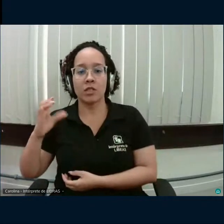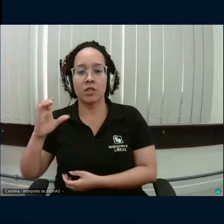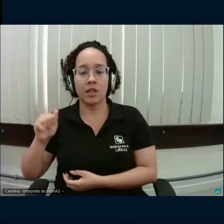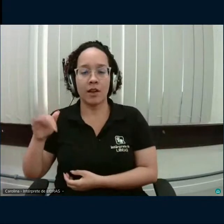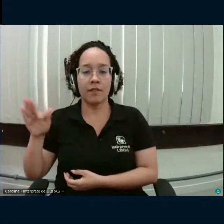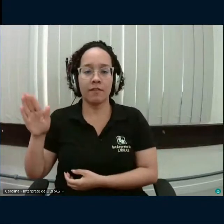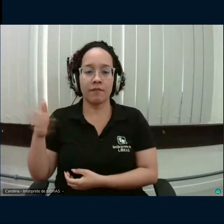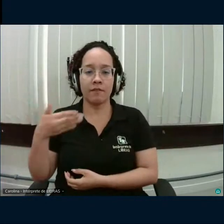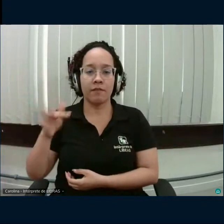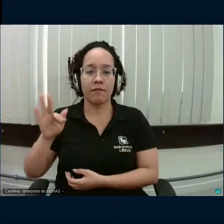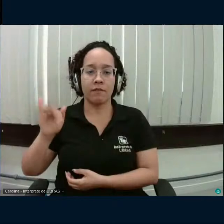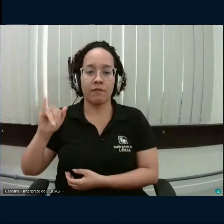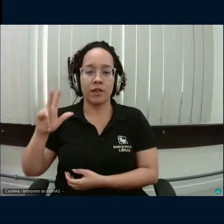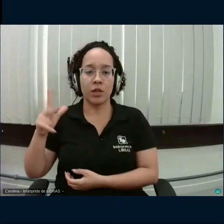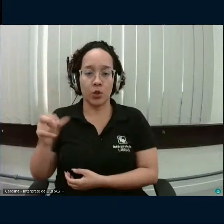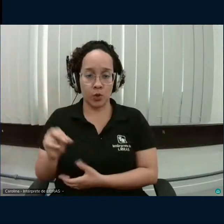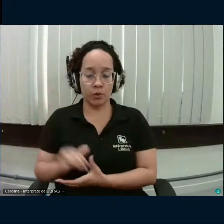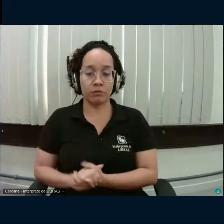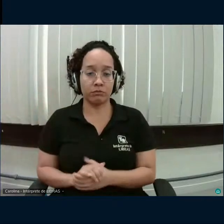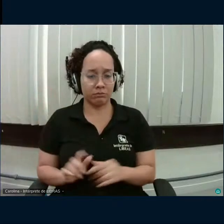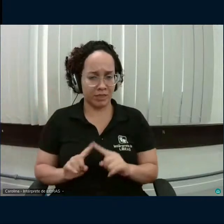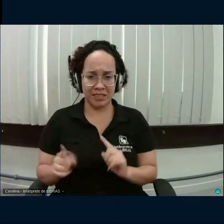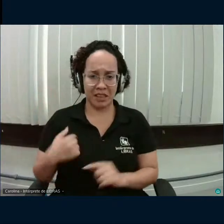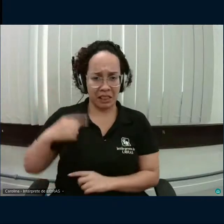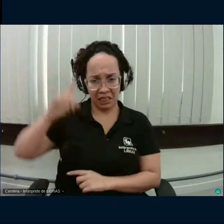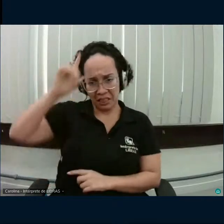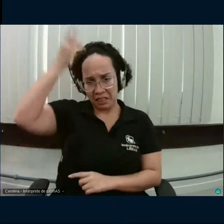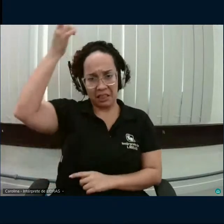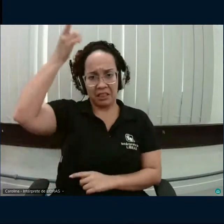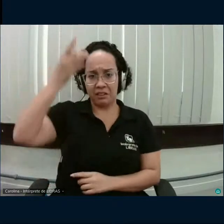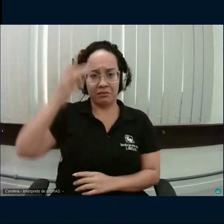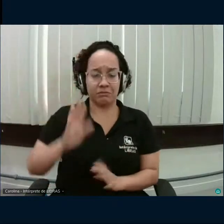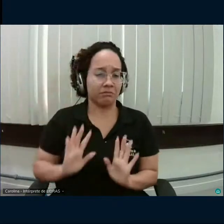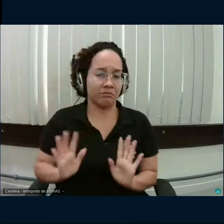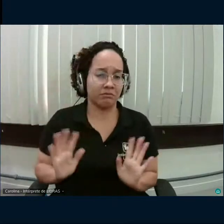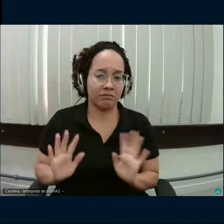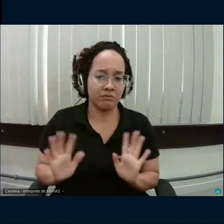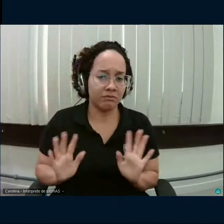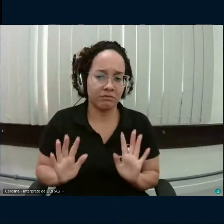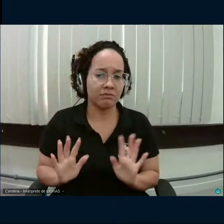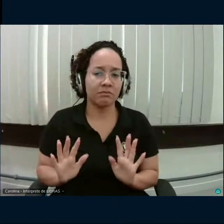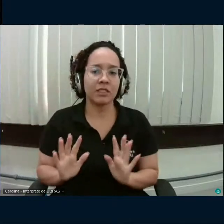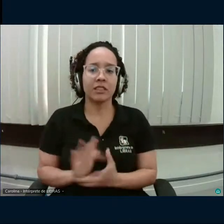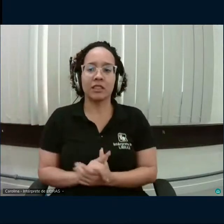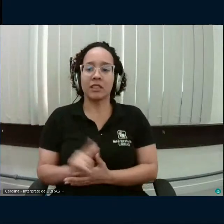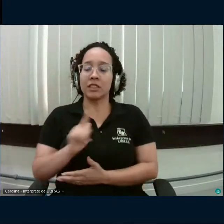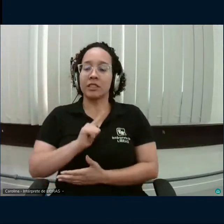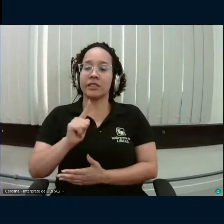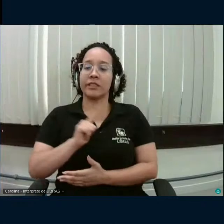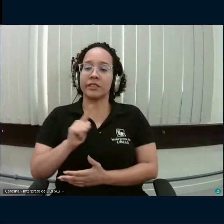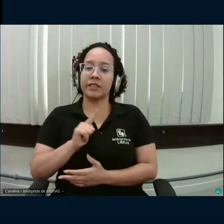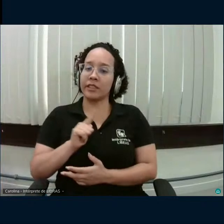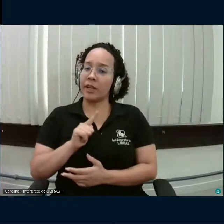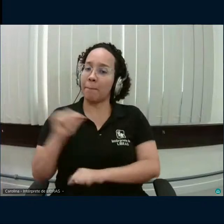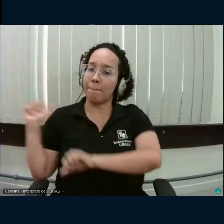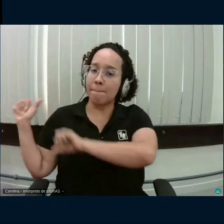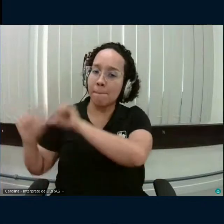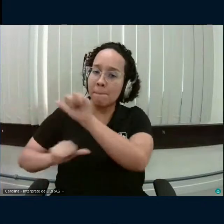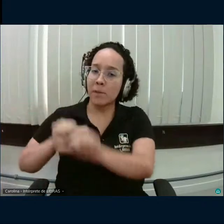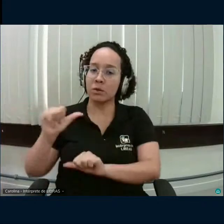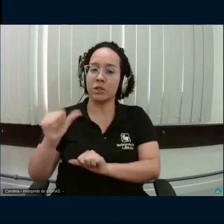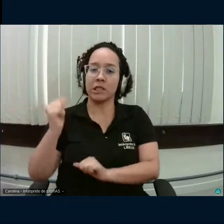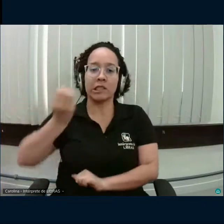né? Mas ela não nasce da cabeça do Mendonça Filho, né? Essa tentativa de reformulação,